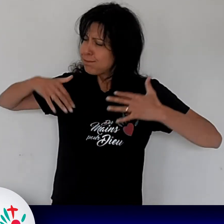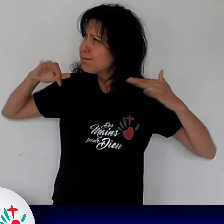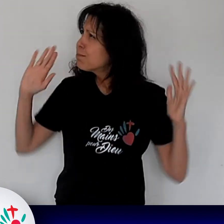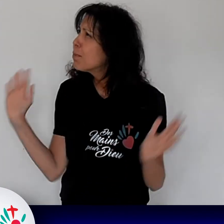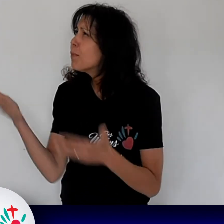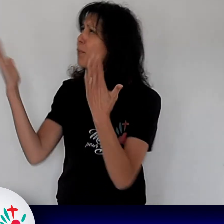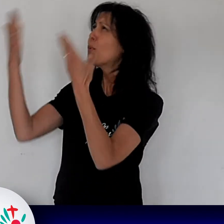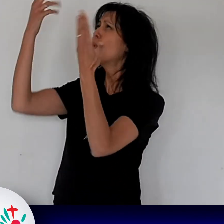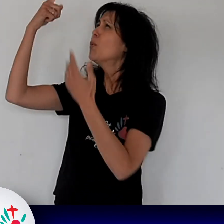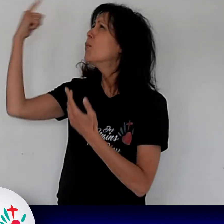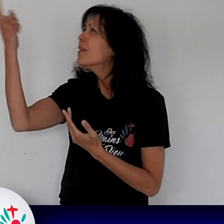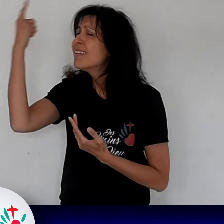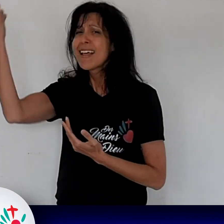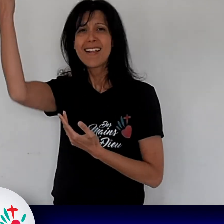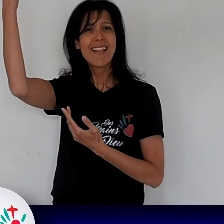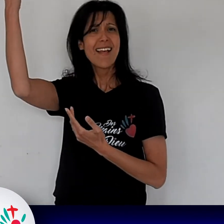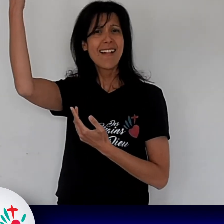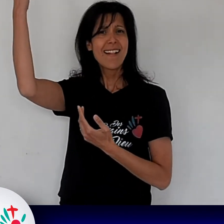l'Éternel,